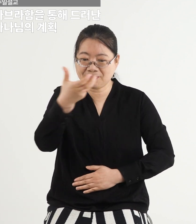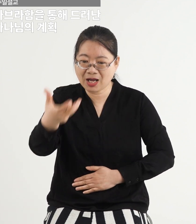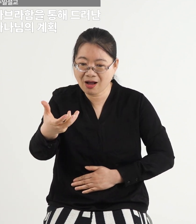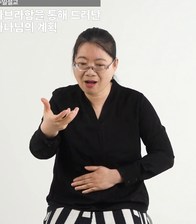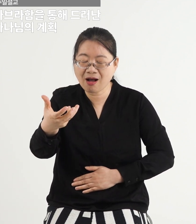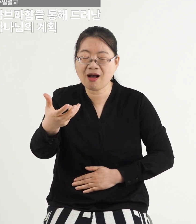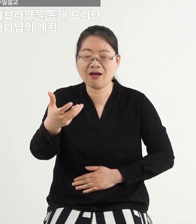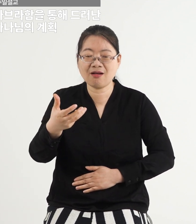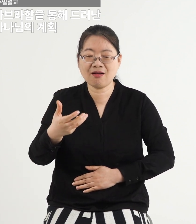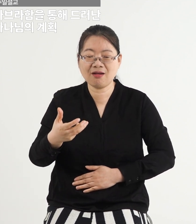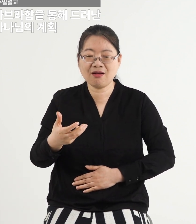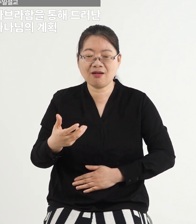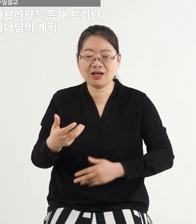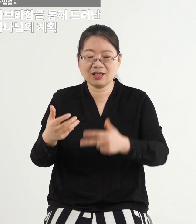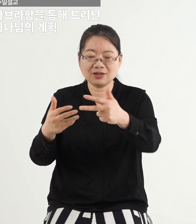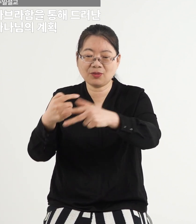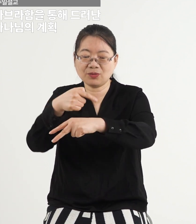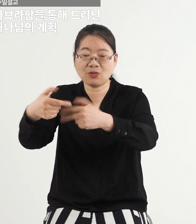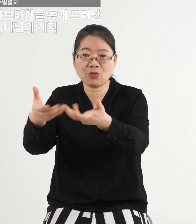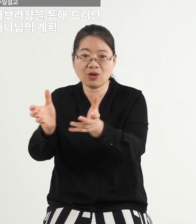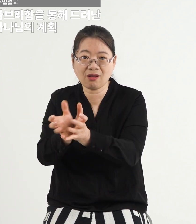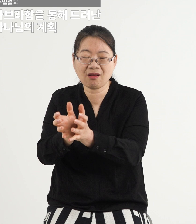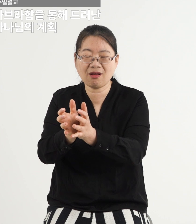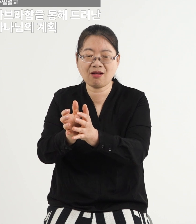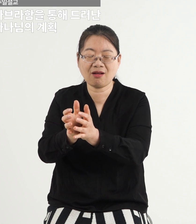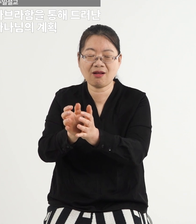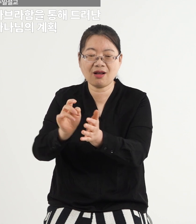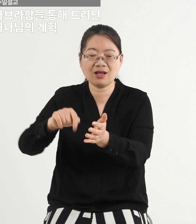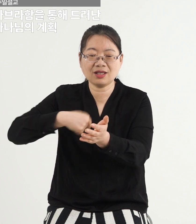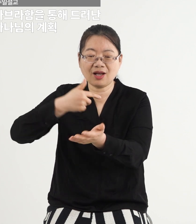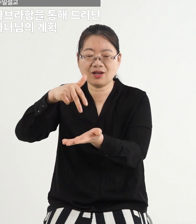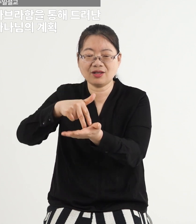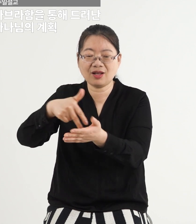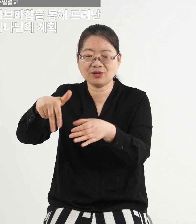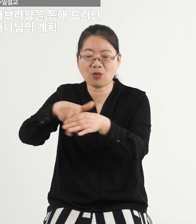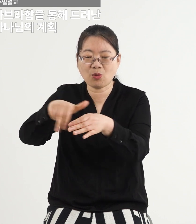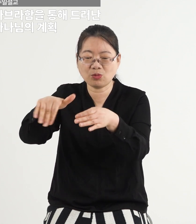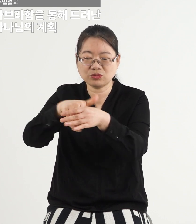문화를 형성한 채 가득 메워져 있는 거예요. 그 땅이.